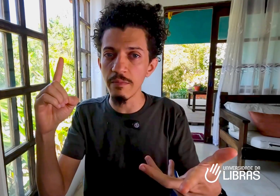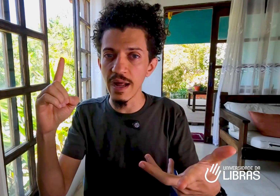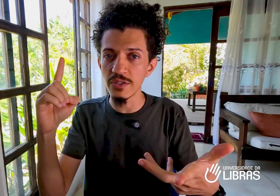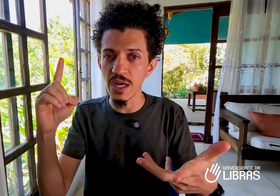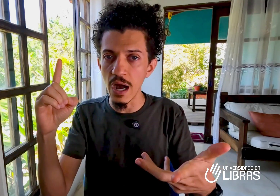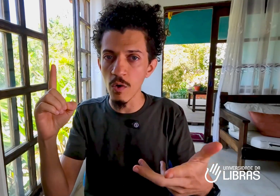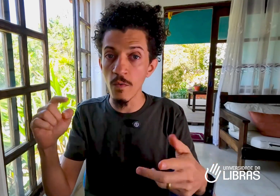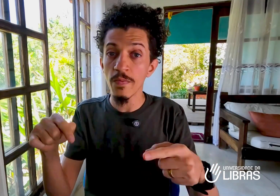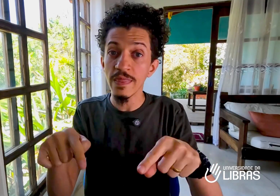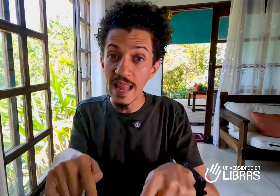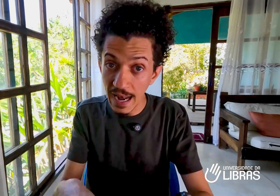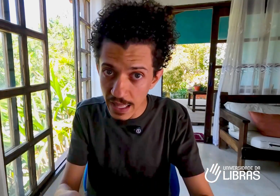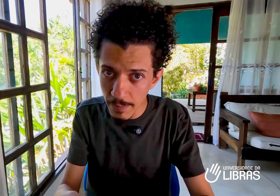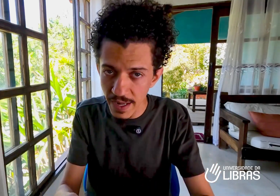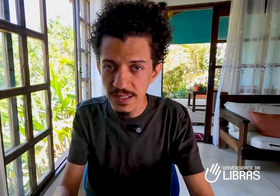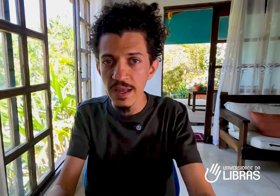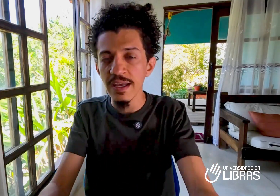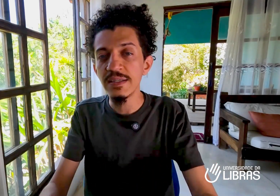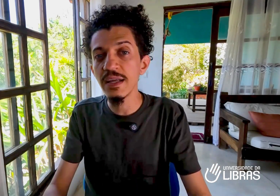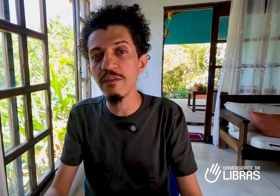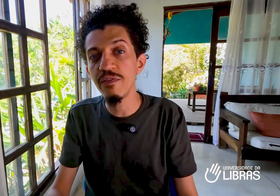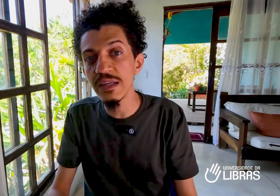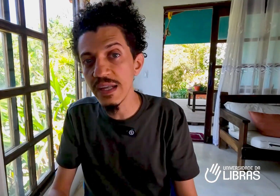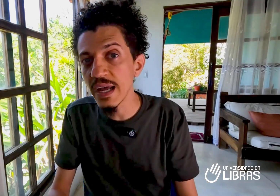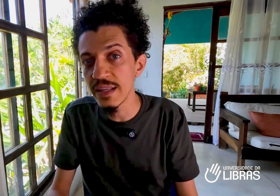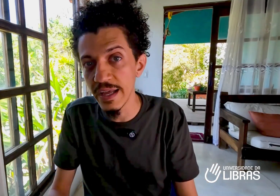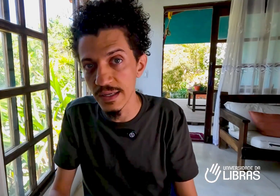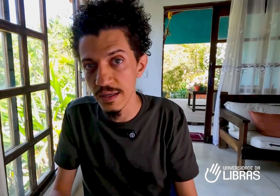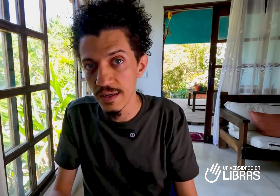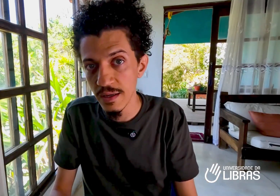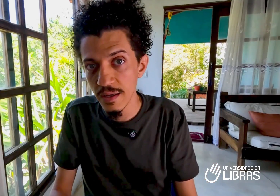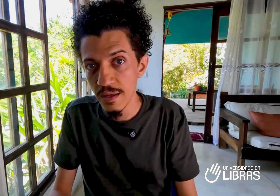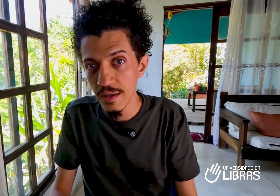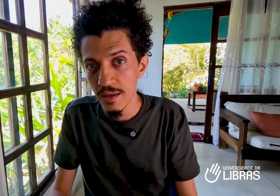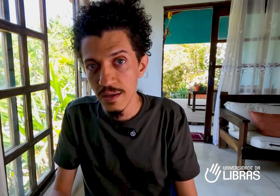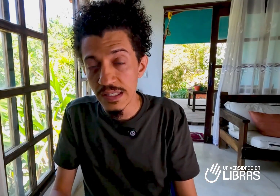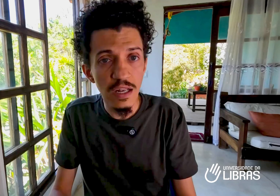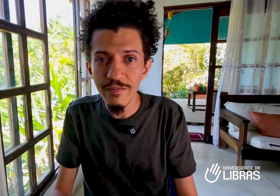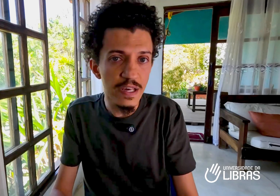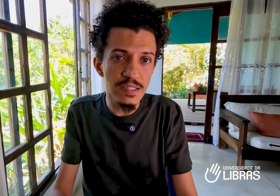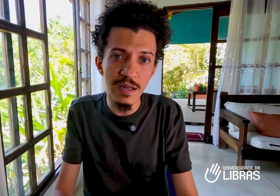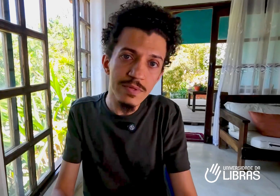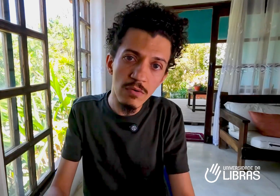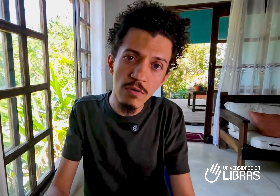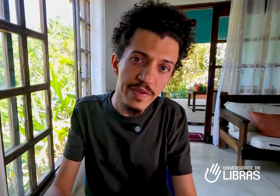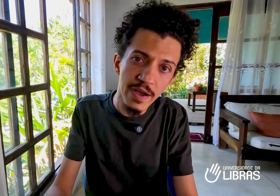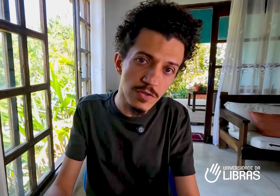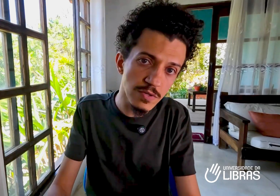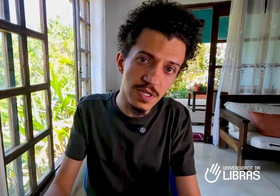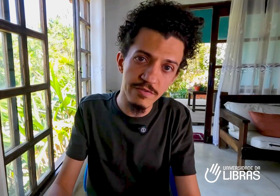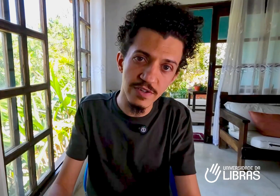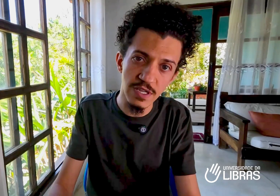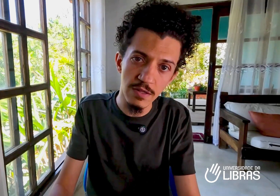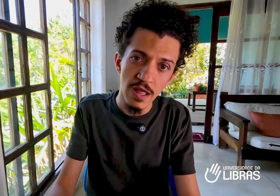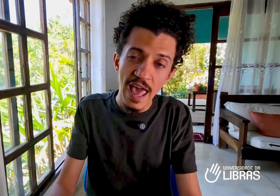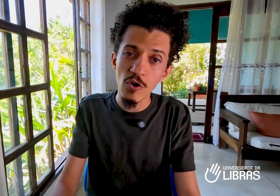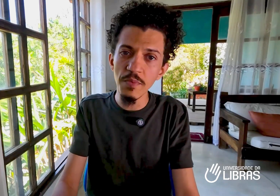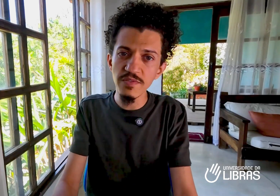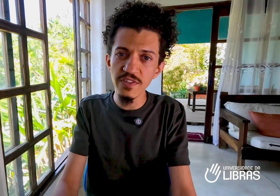de algo, na Libras, significa incerteza. Significa que você não está confiante no que você está fazendo. É como se você